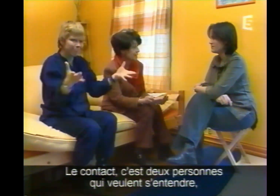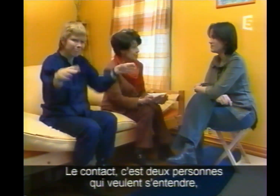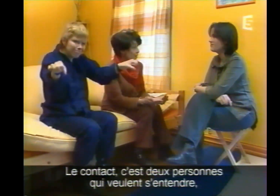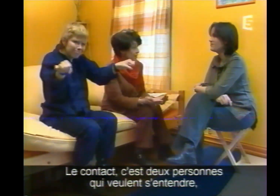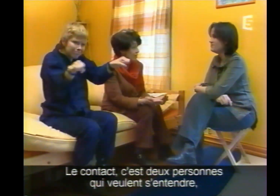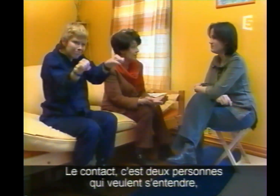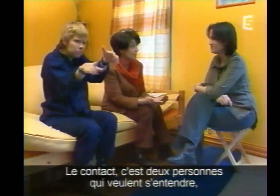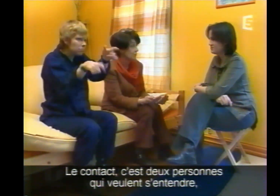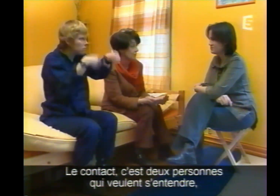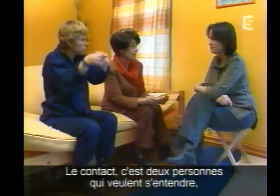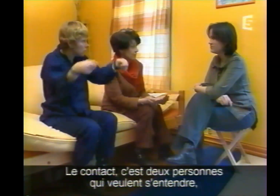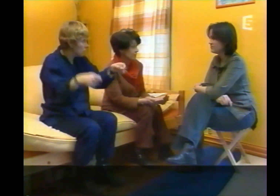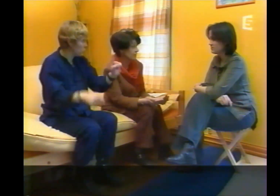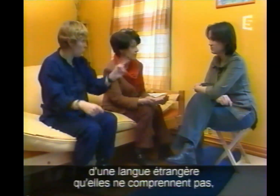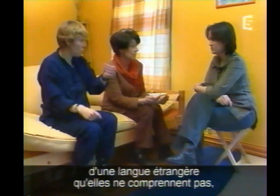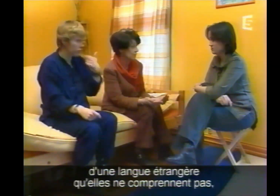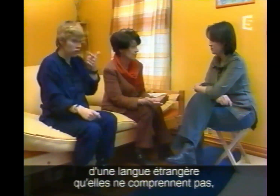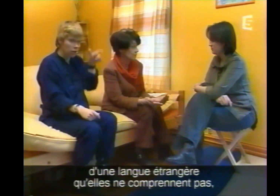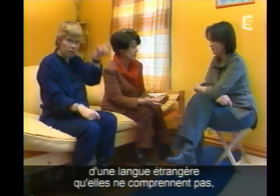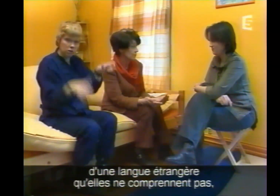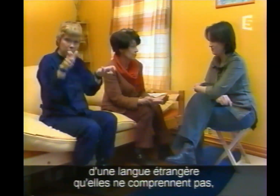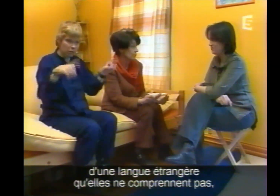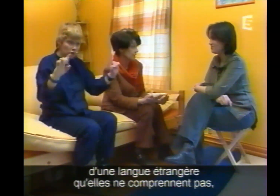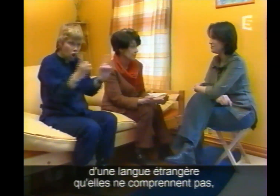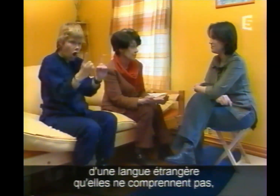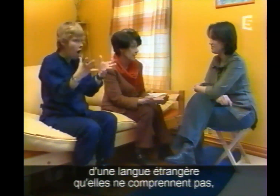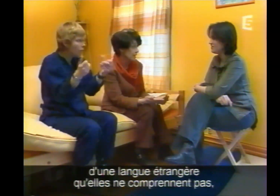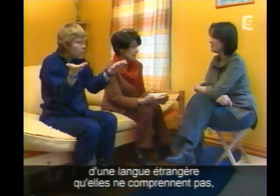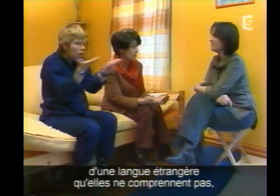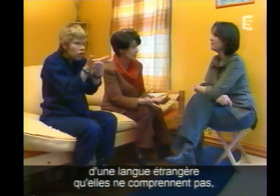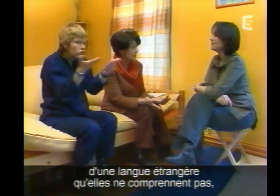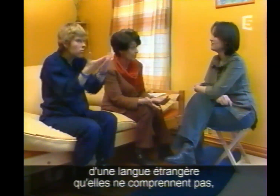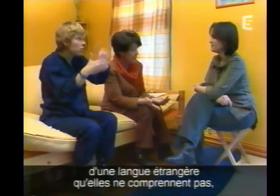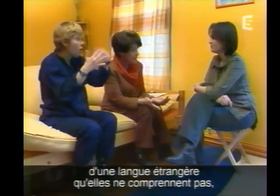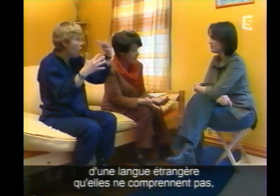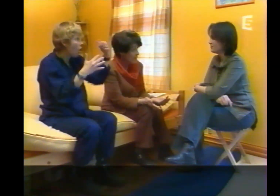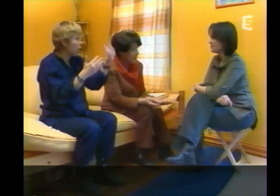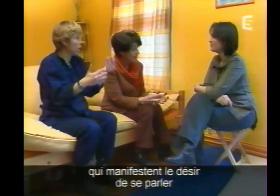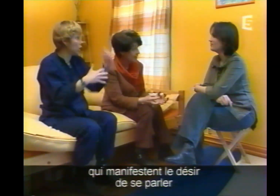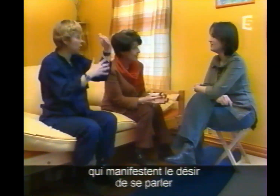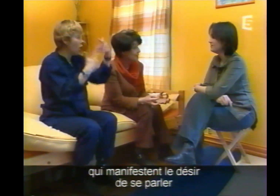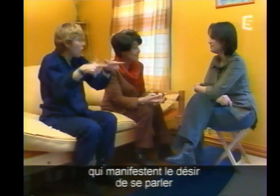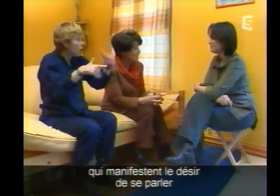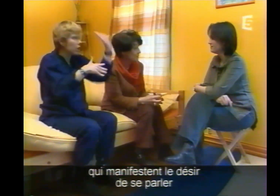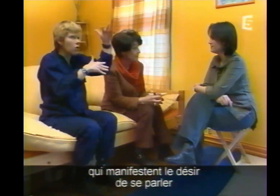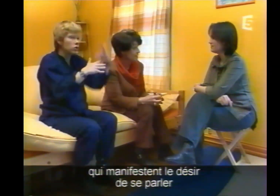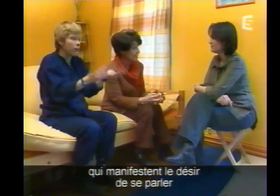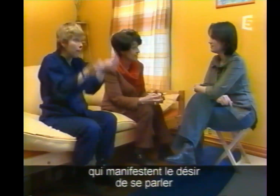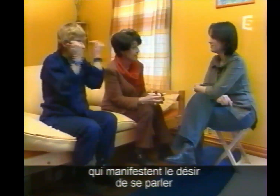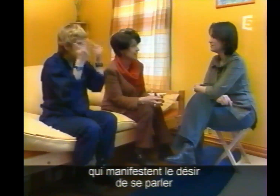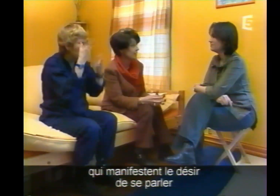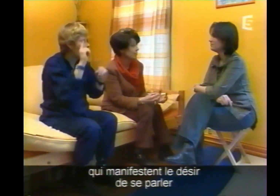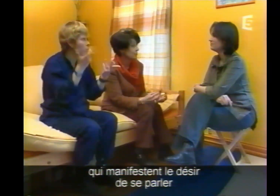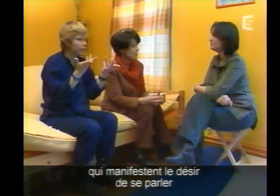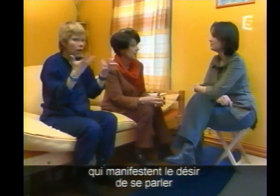deux personnes qui veulent s'entendre d'une langue étrangère, qui ne comprennent pas, qui manifestent le désir de se parler